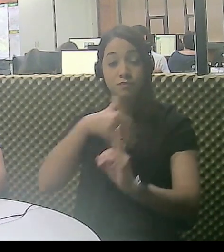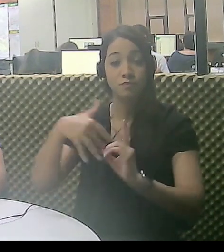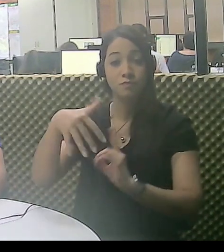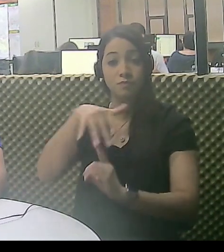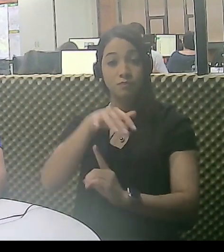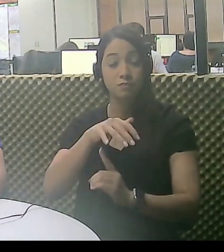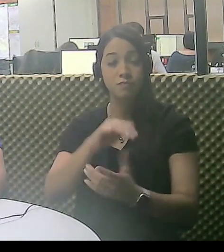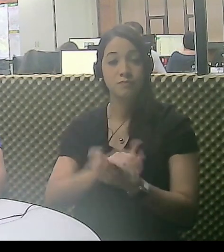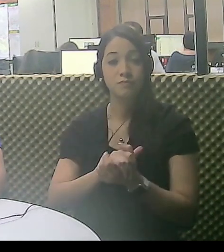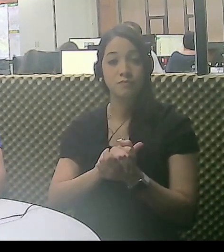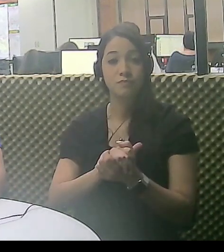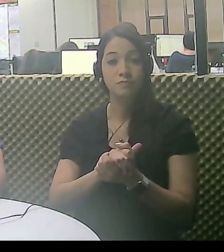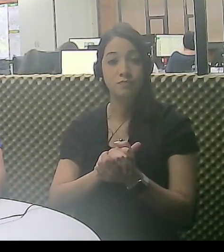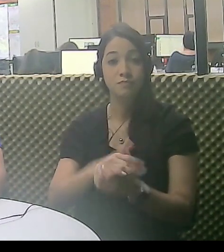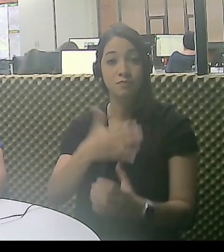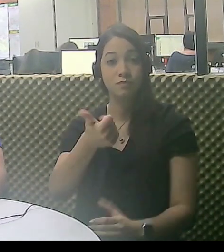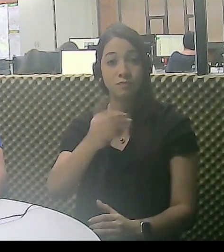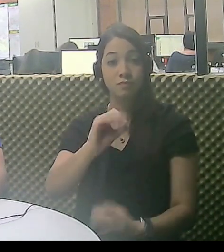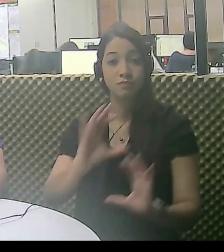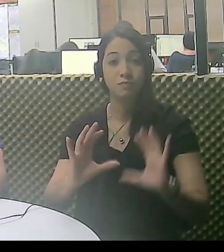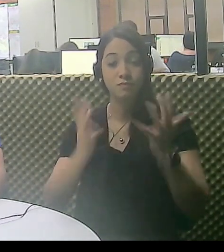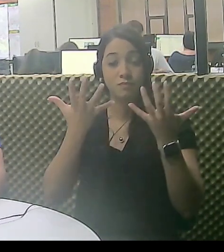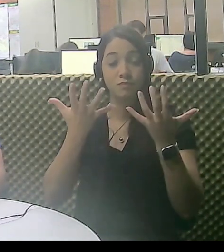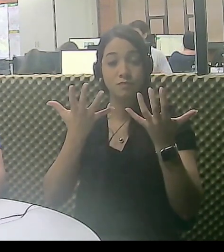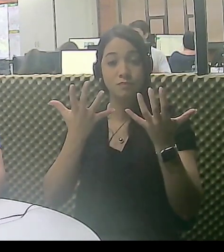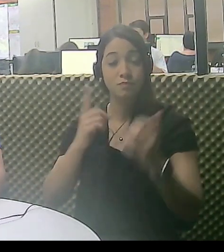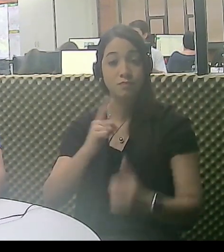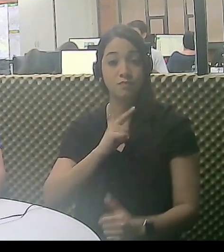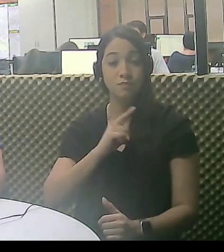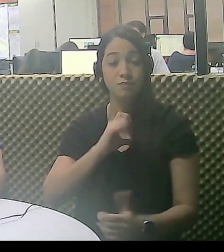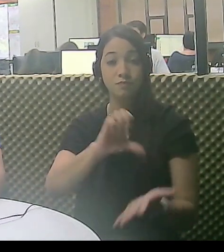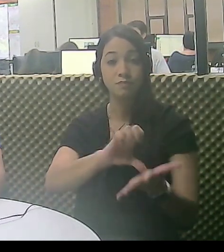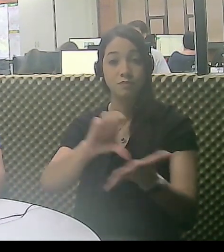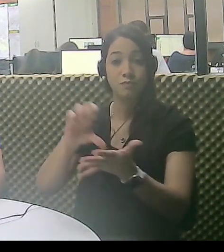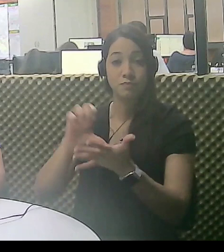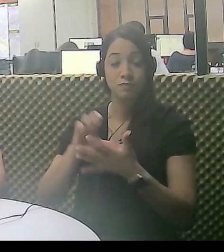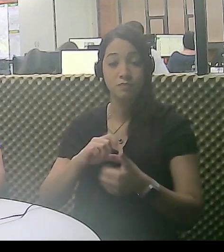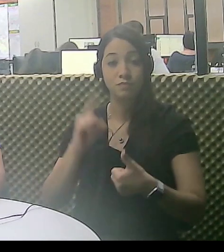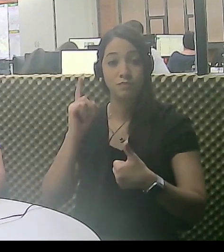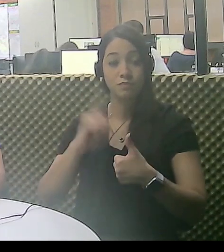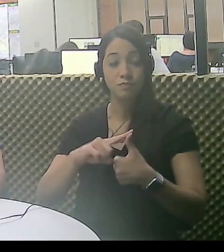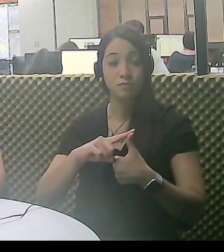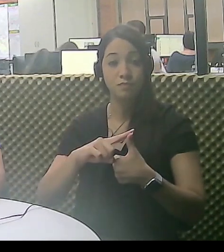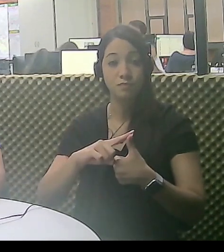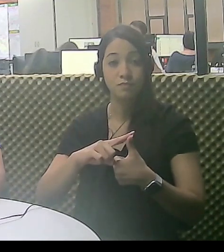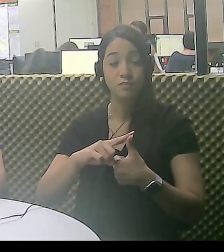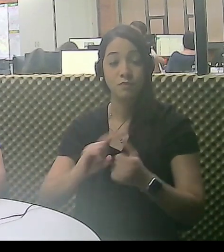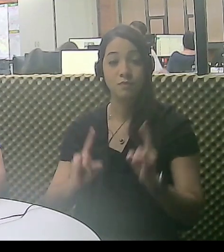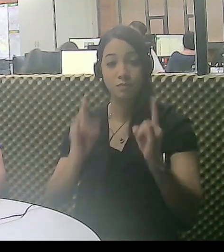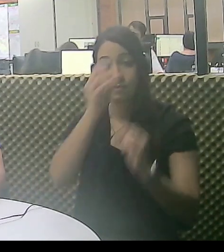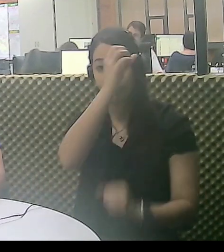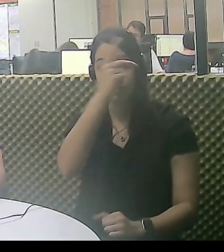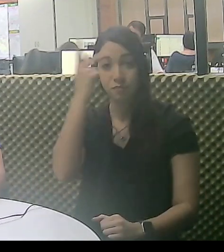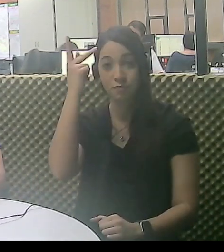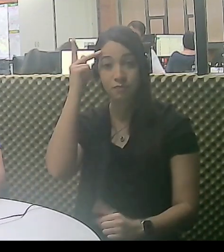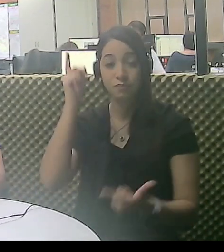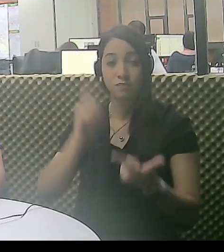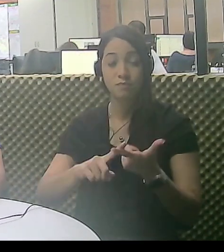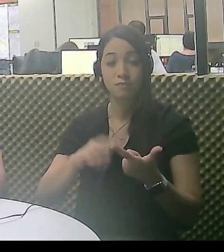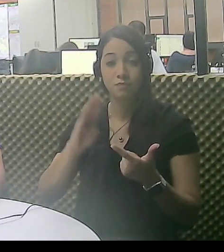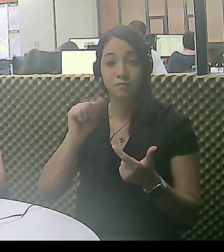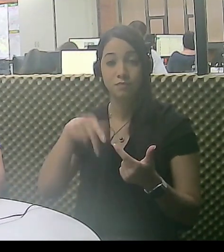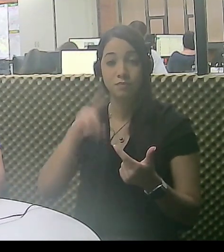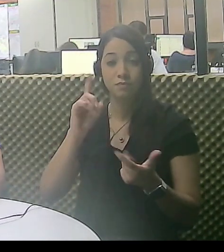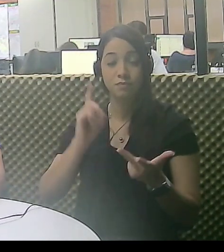Social. Nesta décima edição, a campanha conta com os seguintes pontos de arrecadação: o Centro Administrativo Municipal,